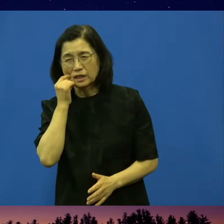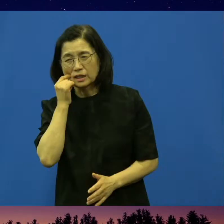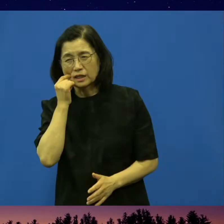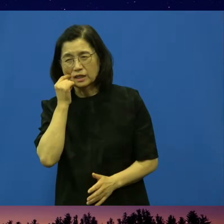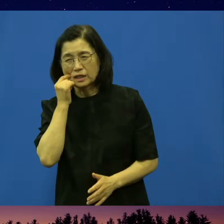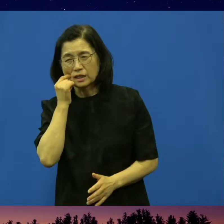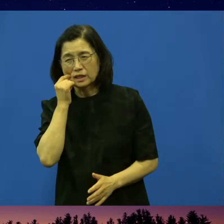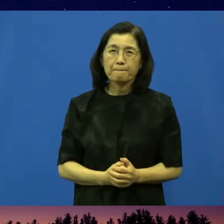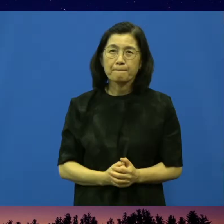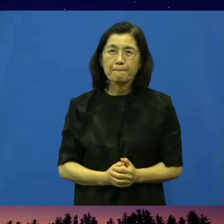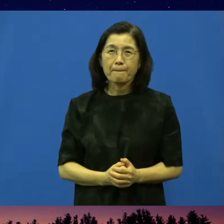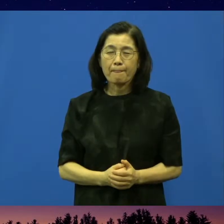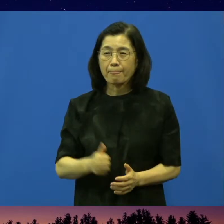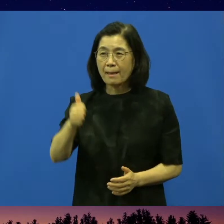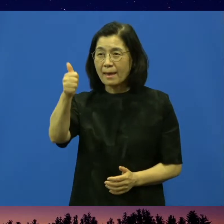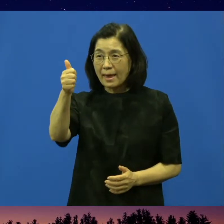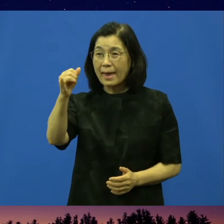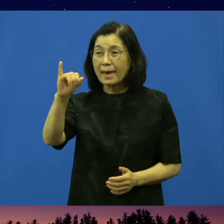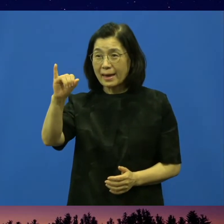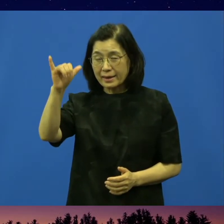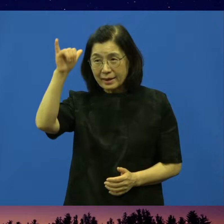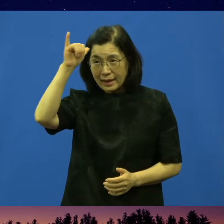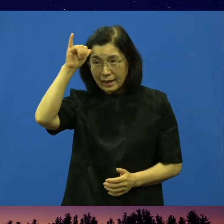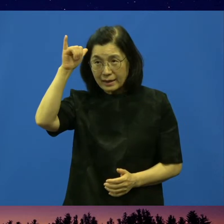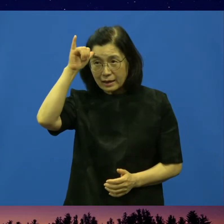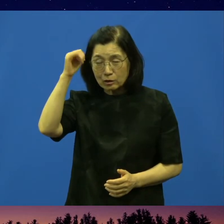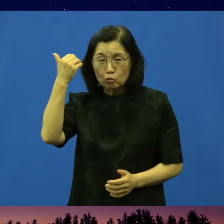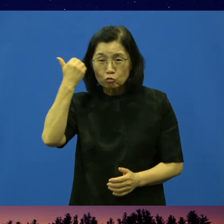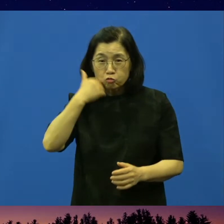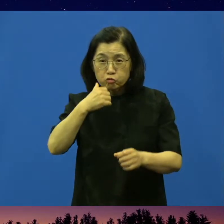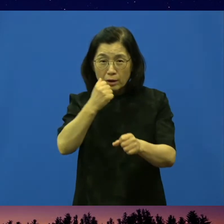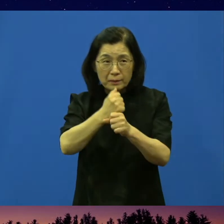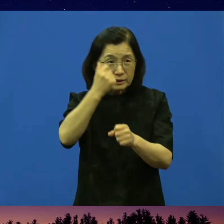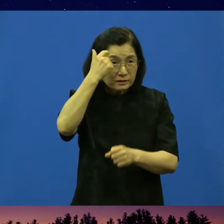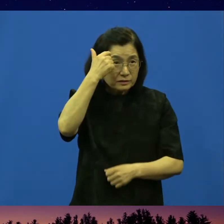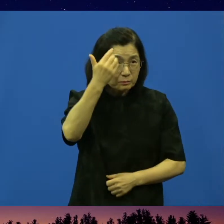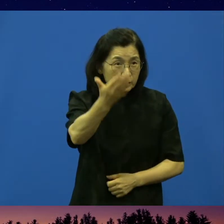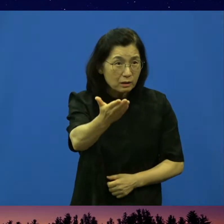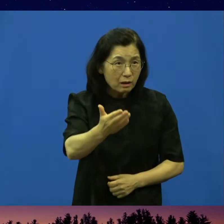여러분, 그 AI, 인공지능, 그거 누가 만든 거예요? 사람이 만든 거예요.